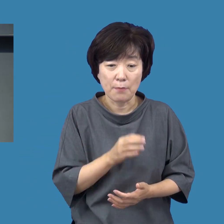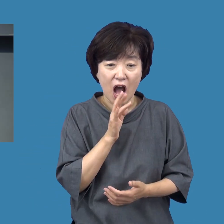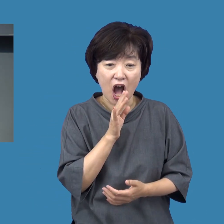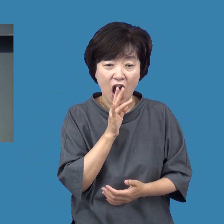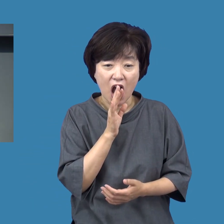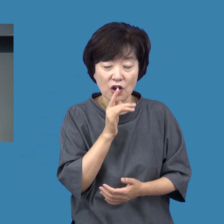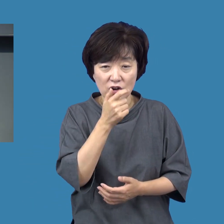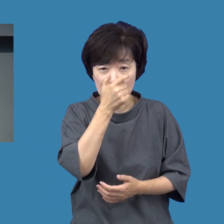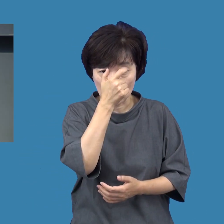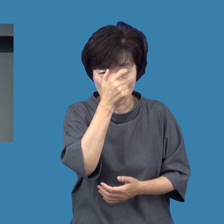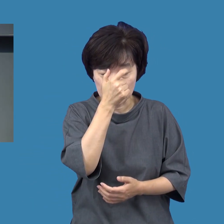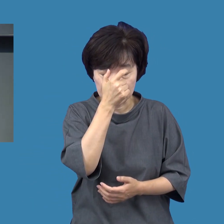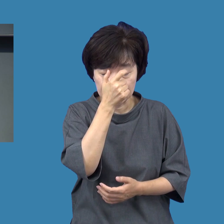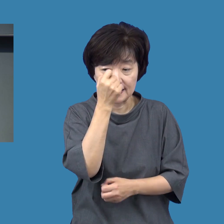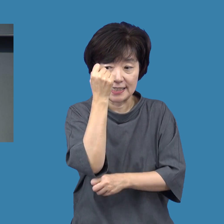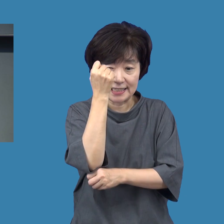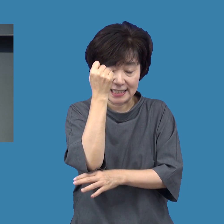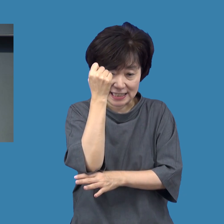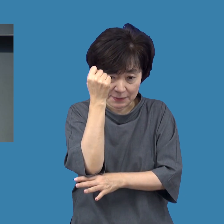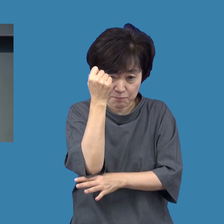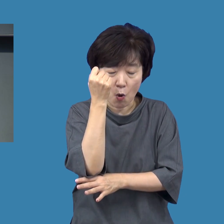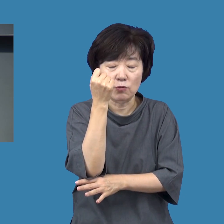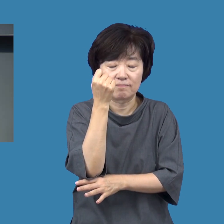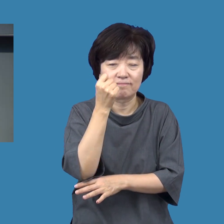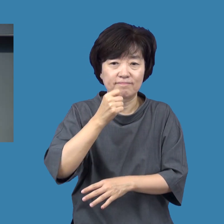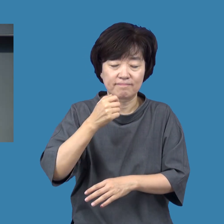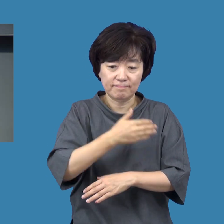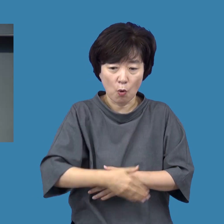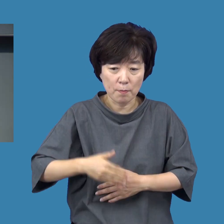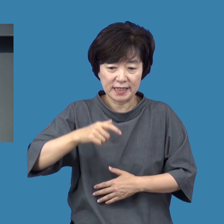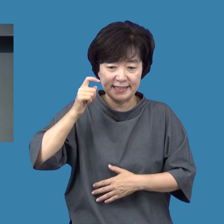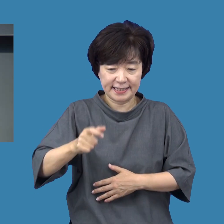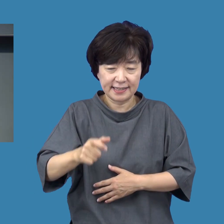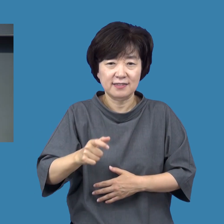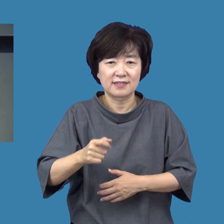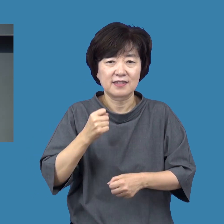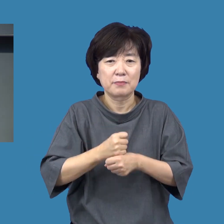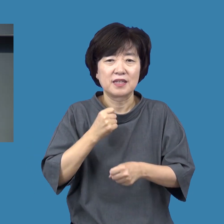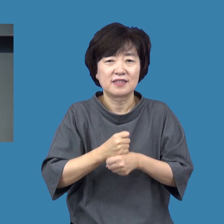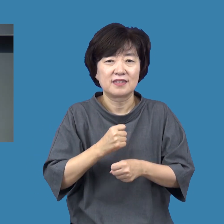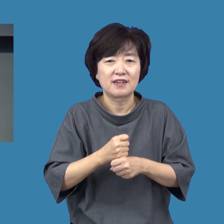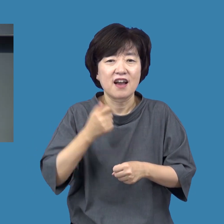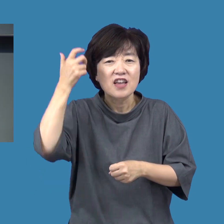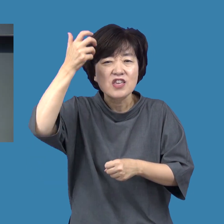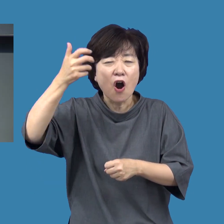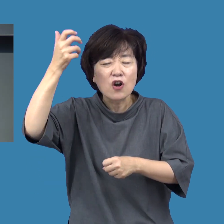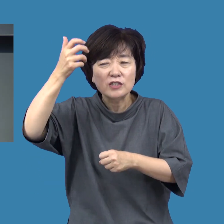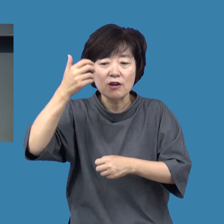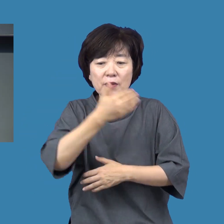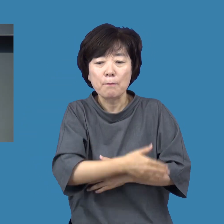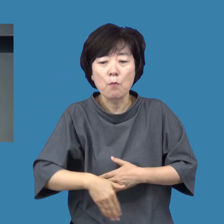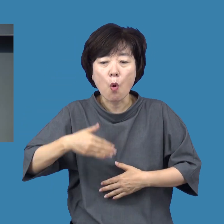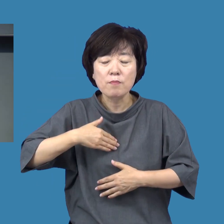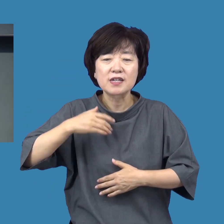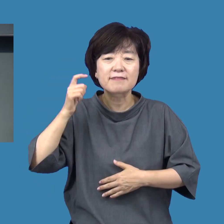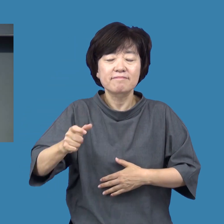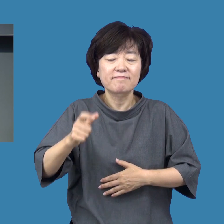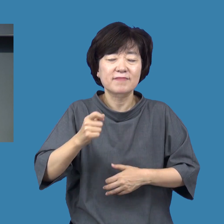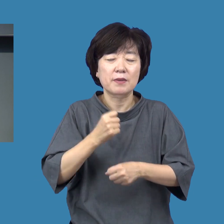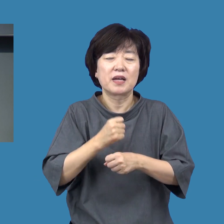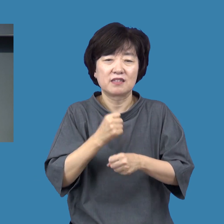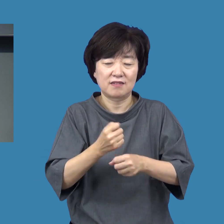뭐냐면 근본적인 체력을 키워주는 거예요. 우리 안에 근본적인 영적인 체력을 키워주는 거기 때문에